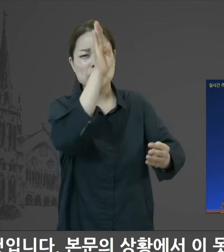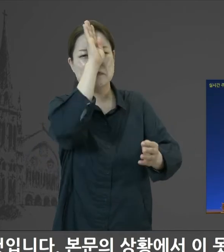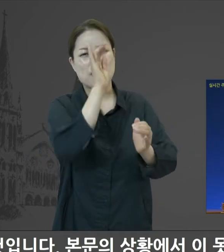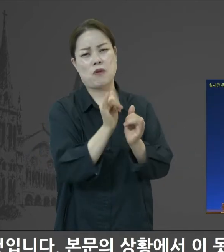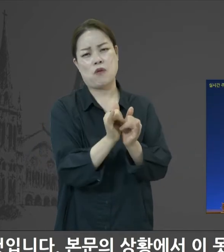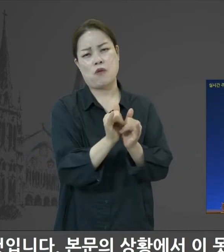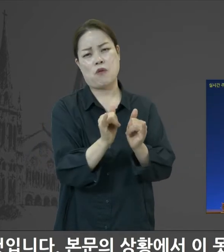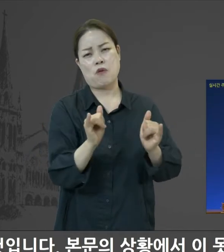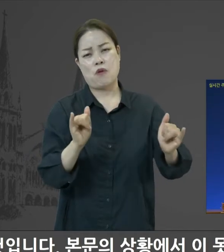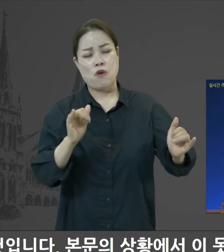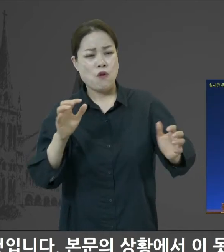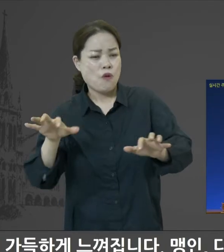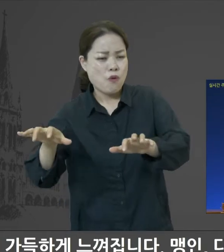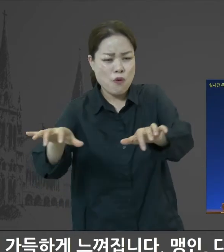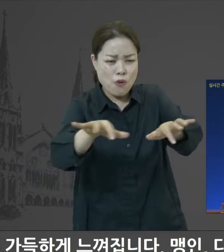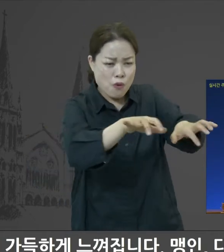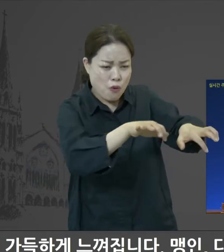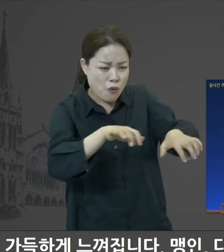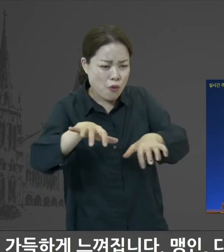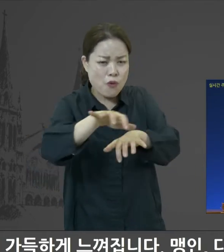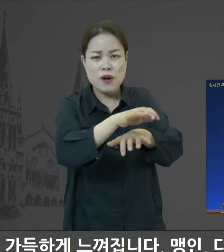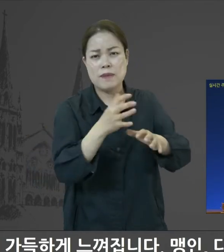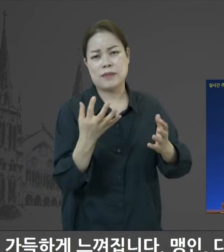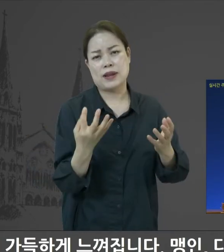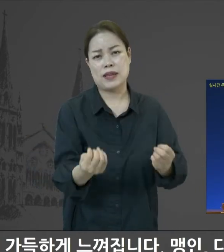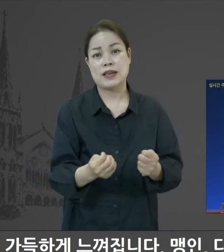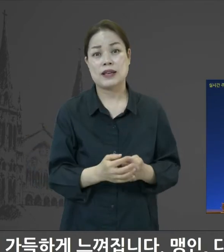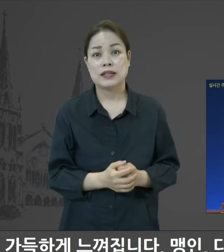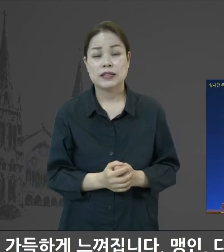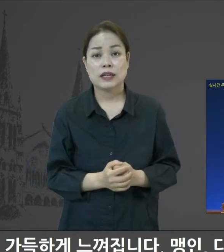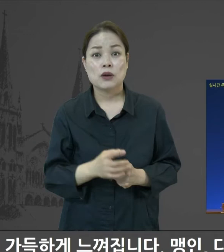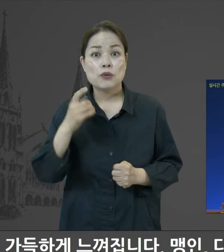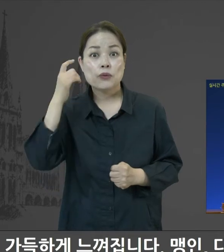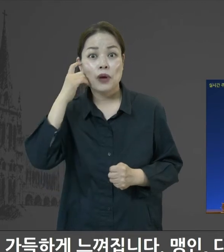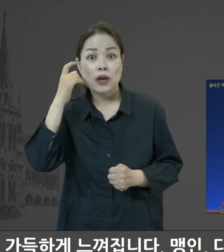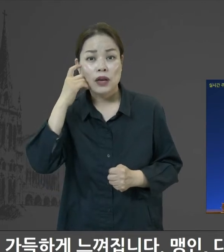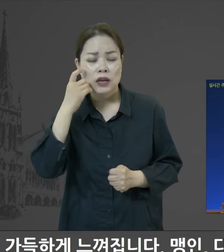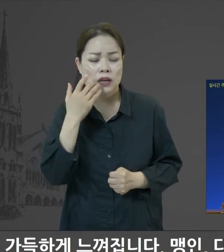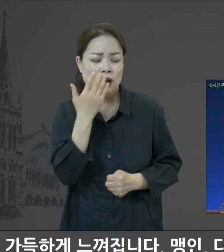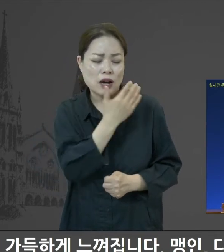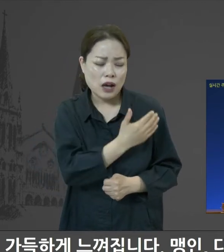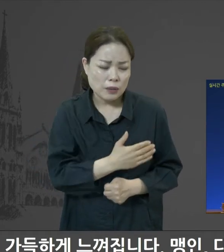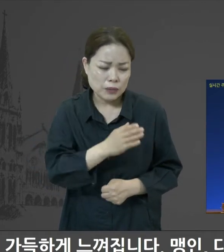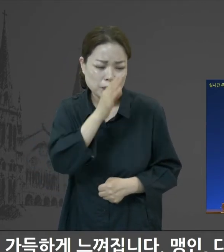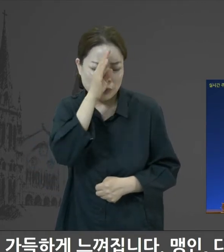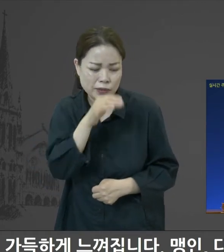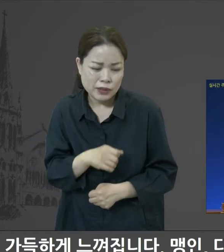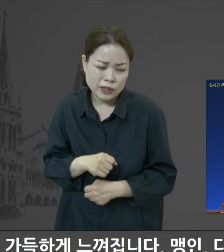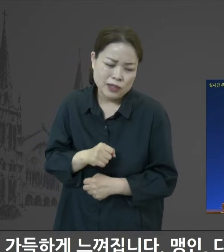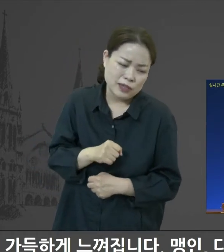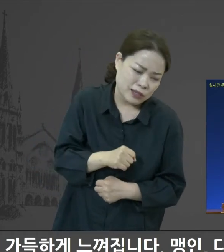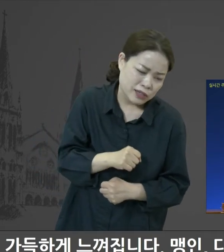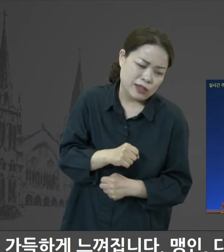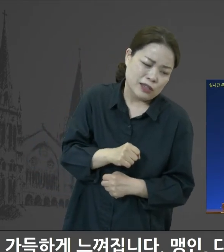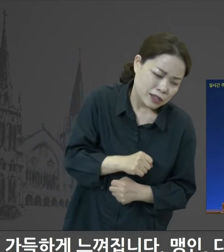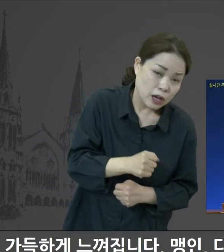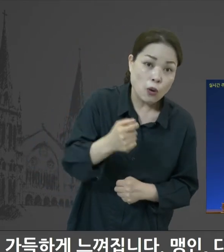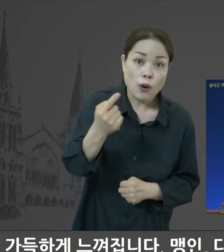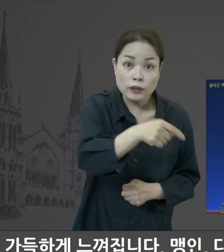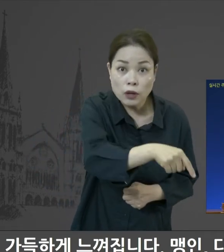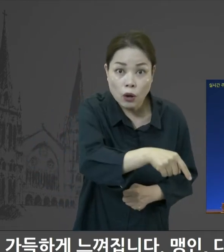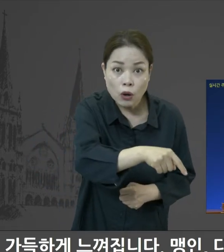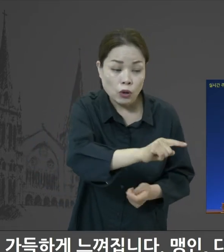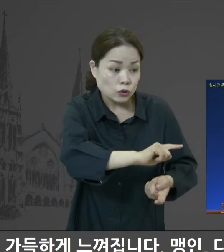병자들이 인산인해를 이루고 있습니다. 왜 그들이 아픈 몸을 이끌고 여기까지 와서